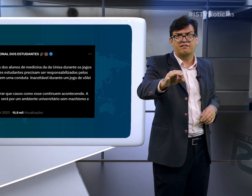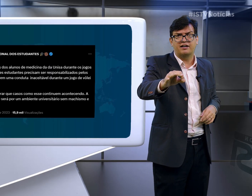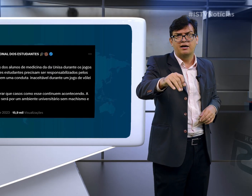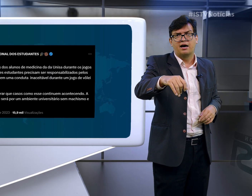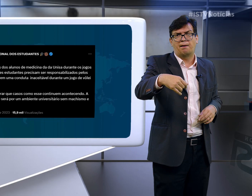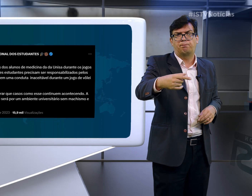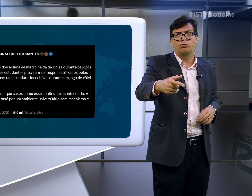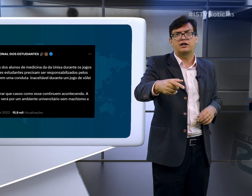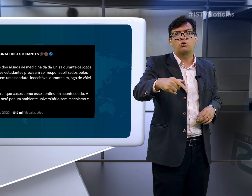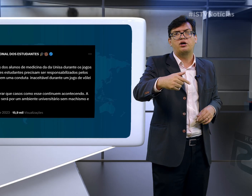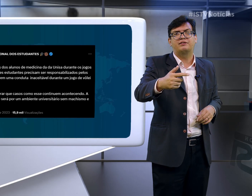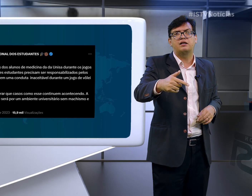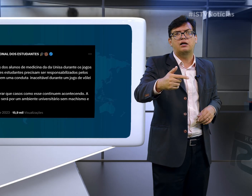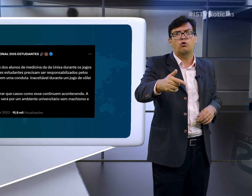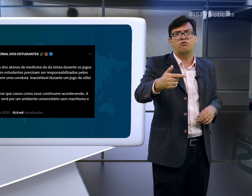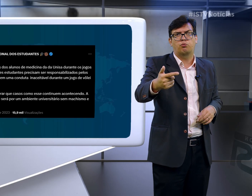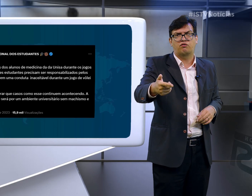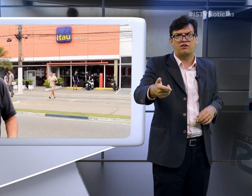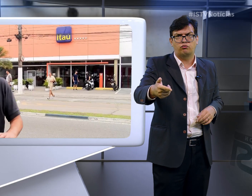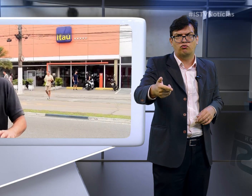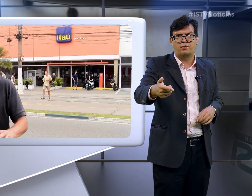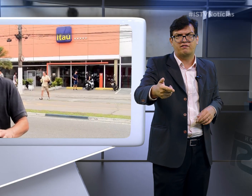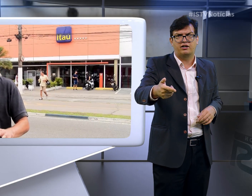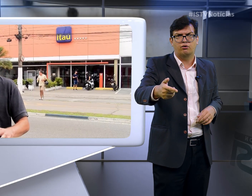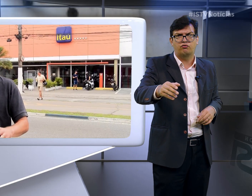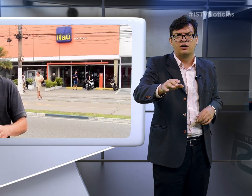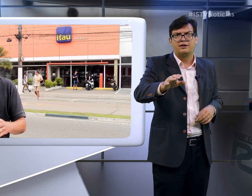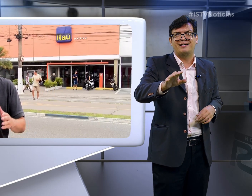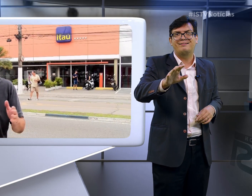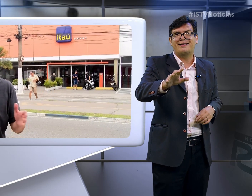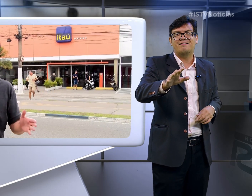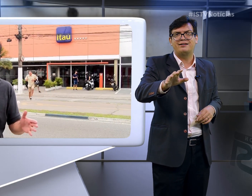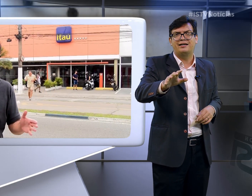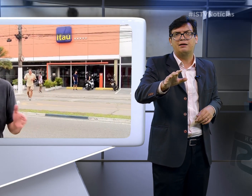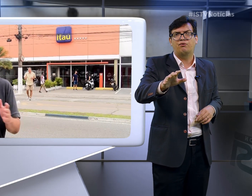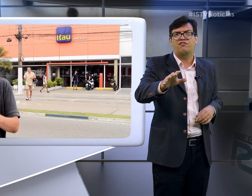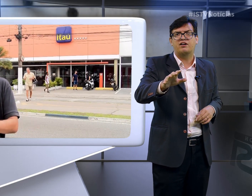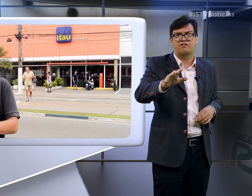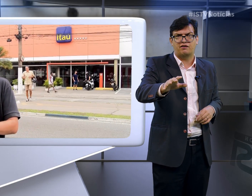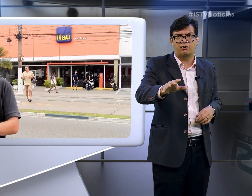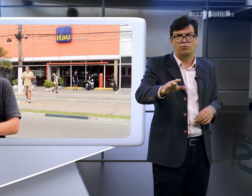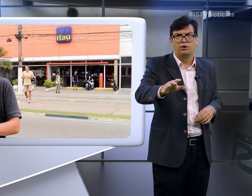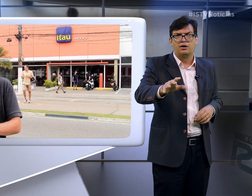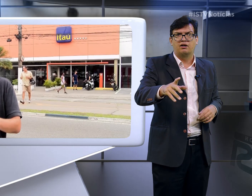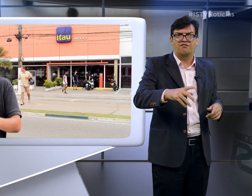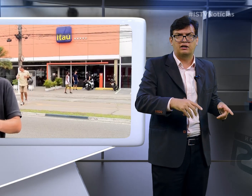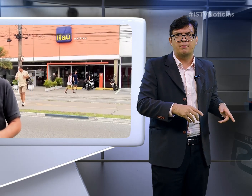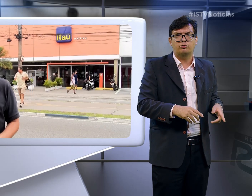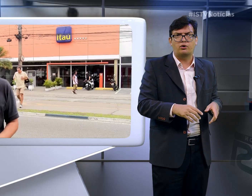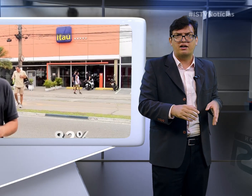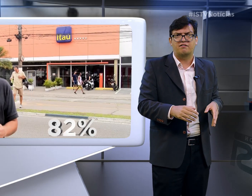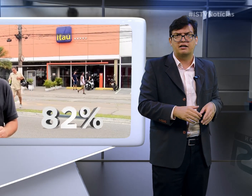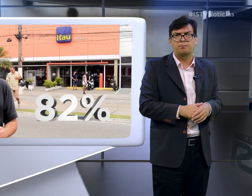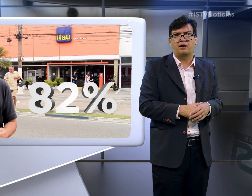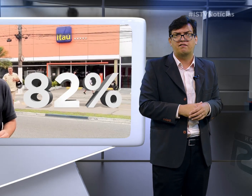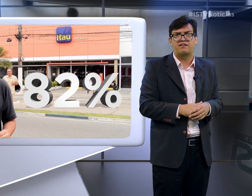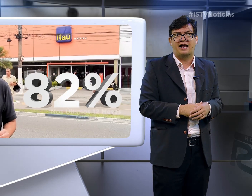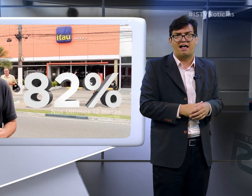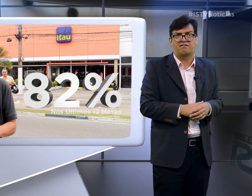Serasa aponta que 82% dos brasileiros têm desequilíbrio financeiro. Levantamento realizado pela Serasa